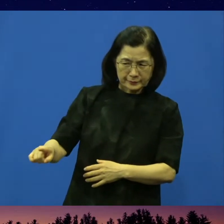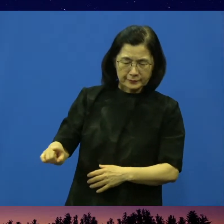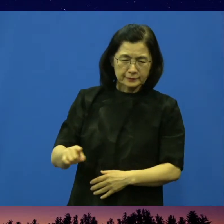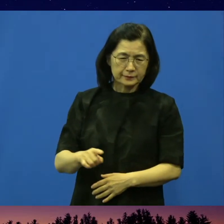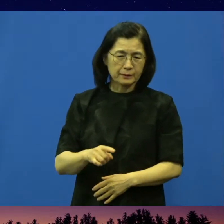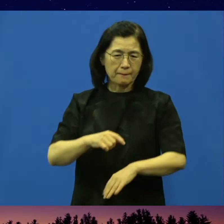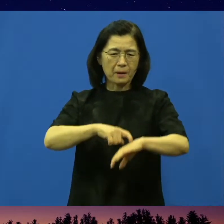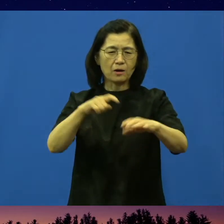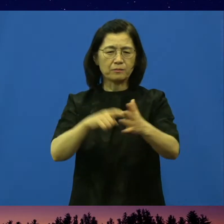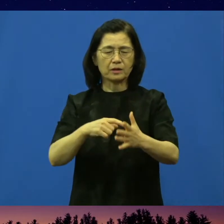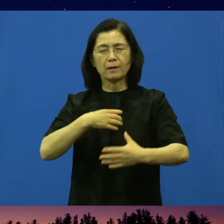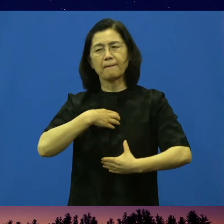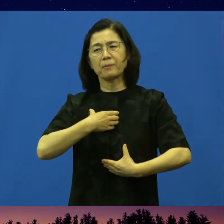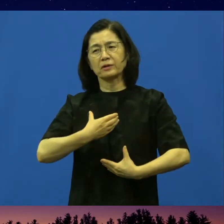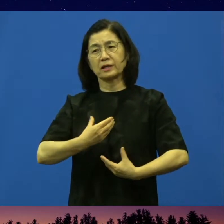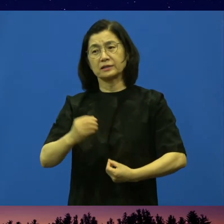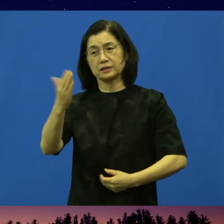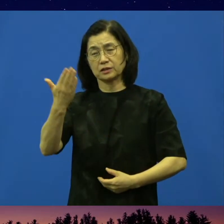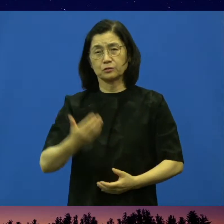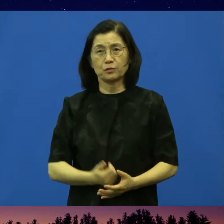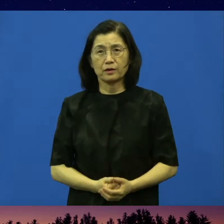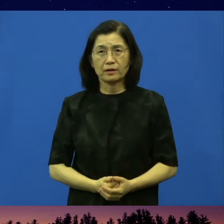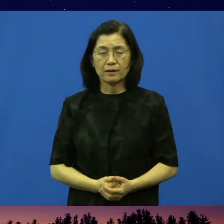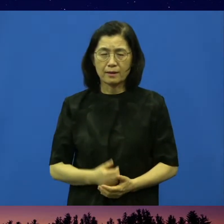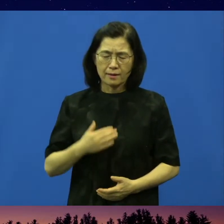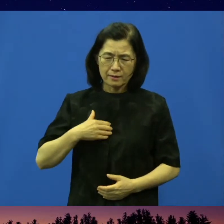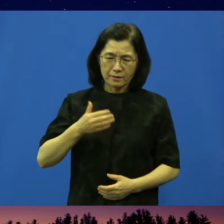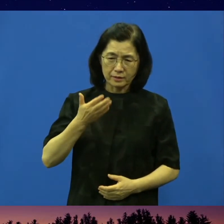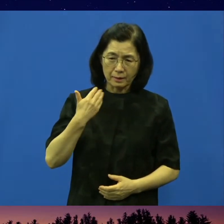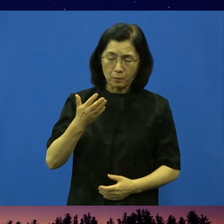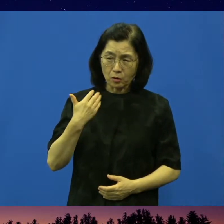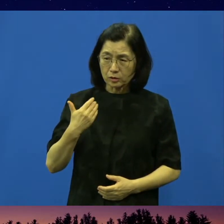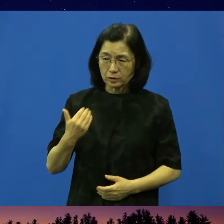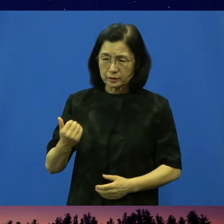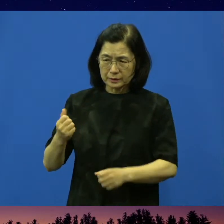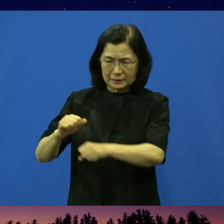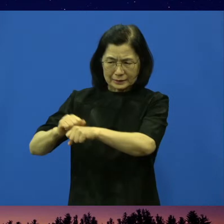그죠? 내일 먹을 거 좀 쌓아두려고 하는데 썩어버려.